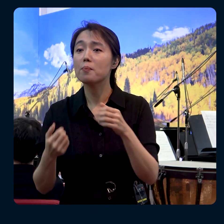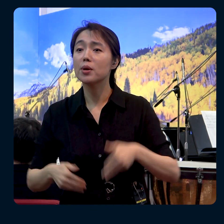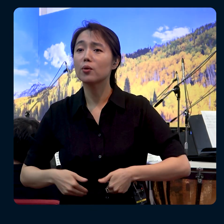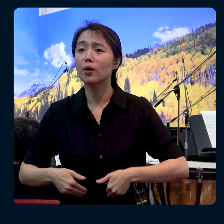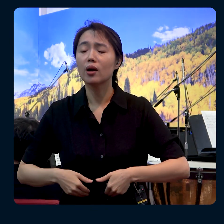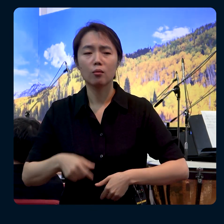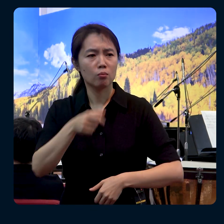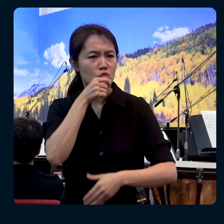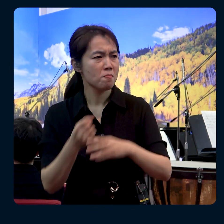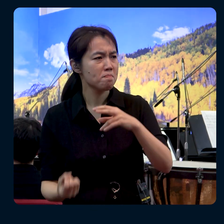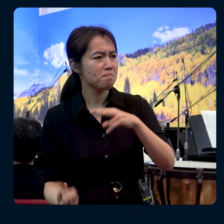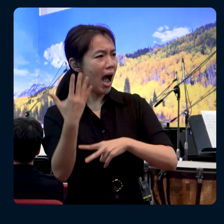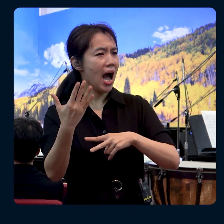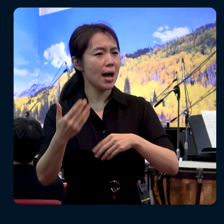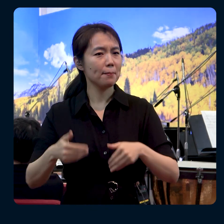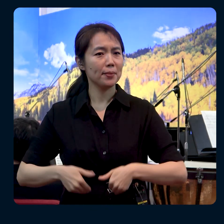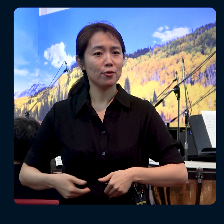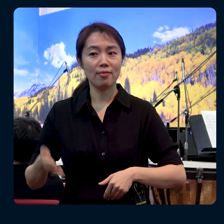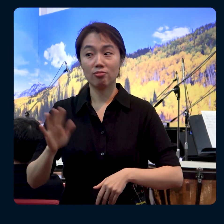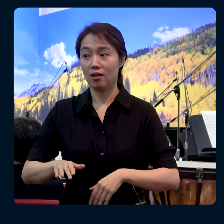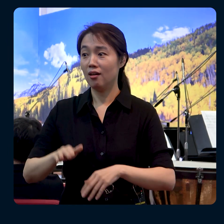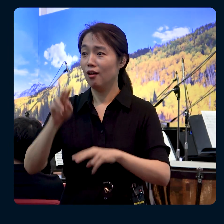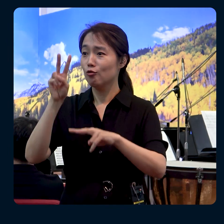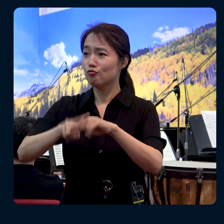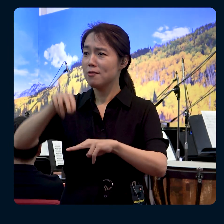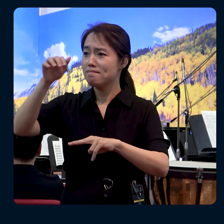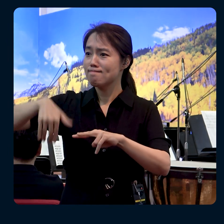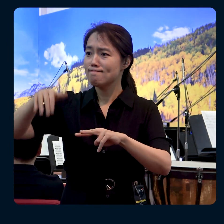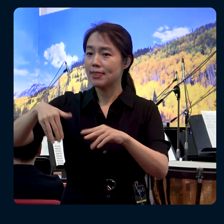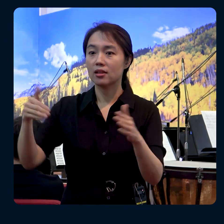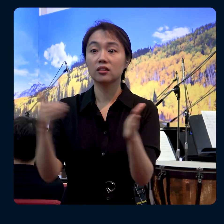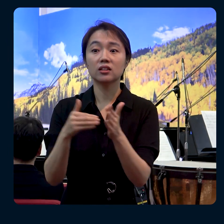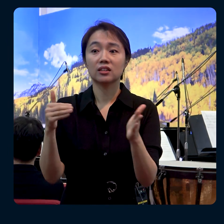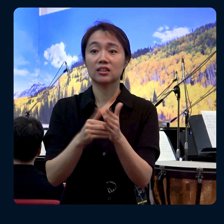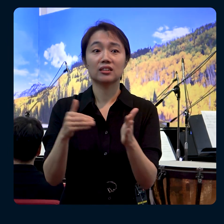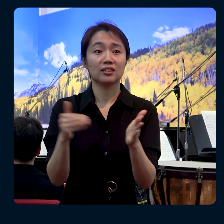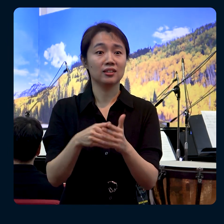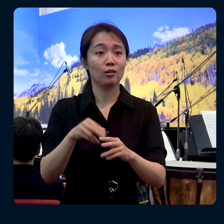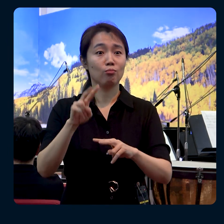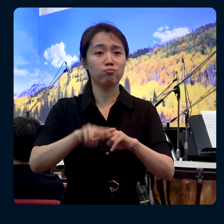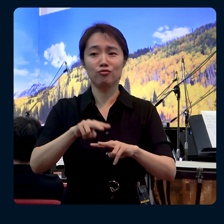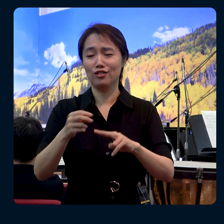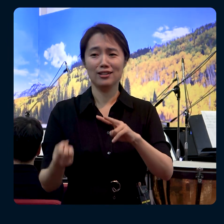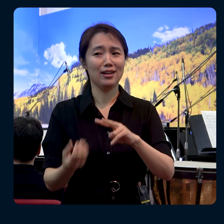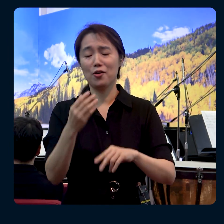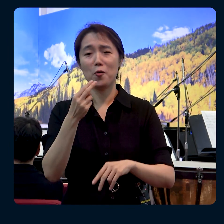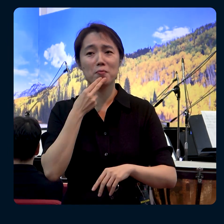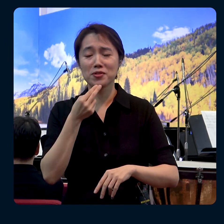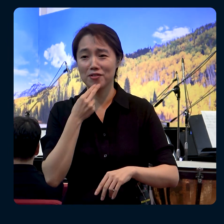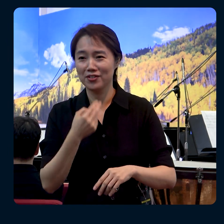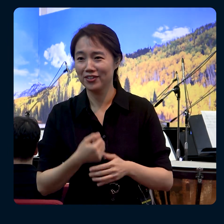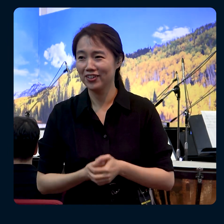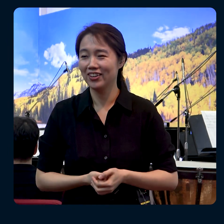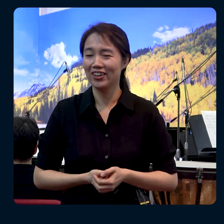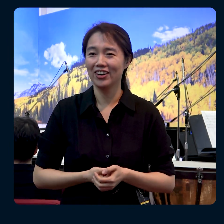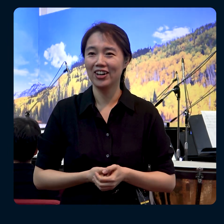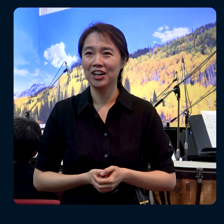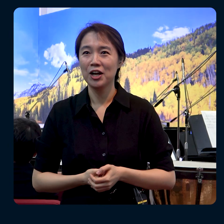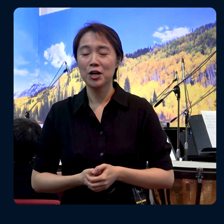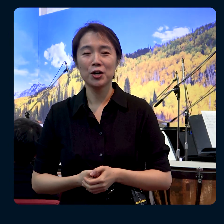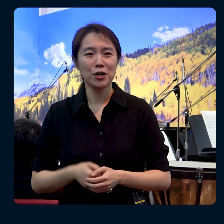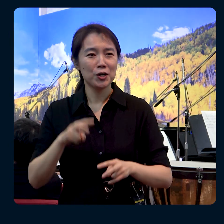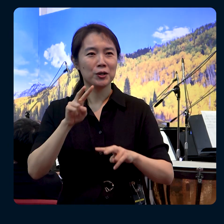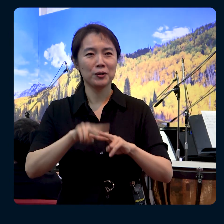나오잖아요. 아니, 우물을 팠더라, 그래서 물을 얻었더라 이렇게 되는데 우물을 팠더라만 나오고